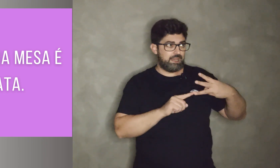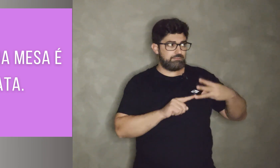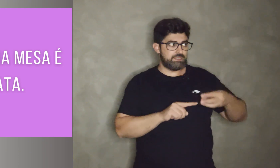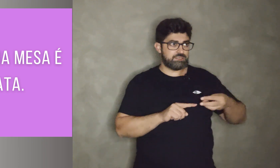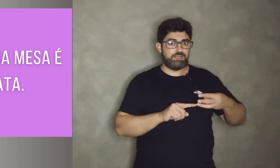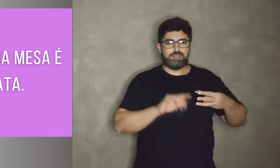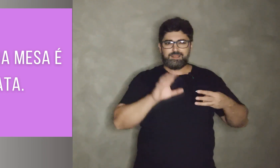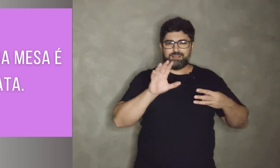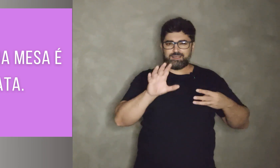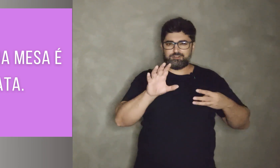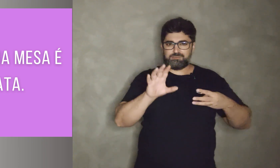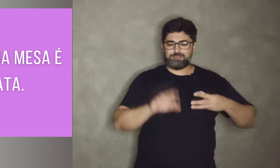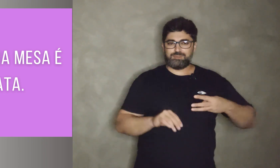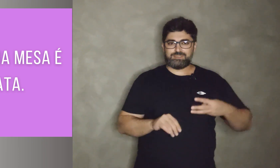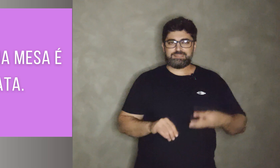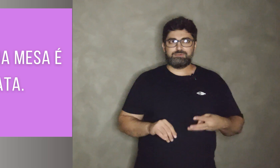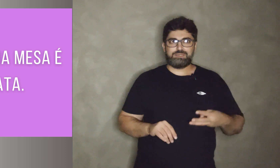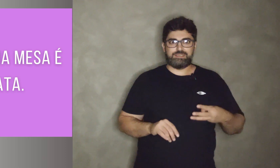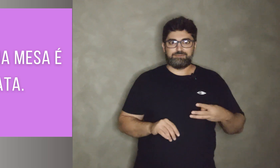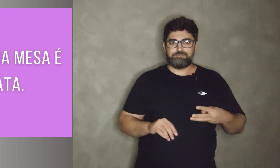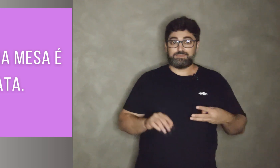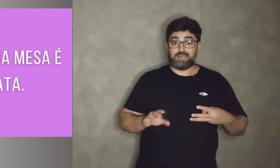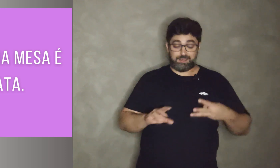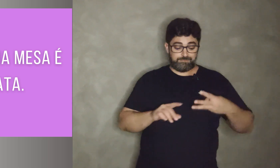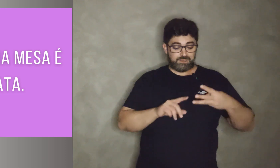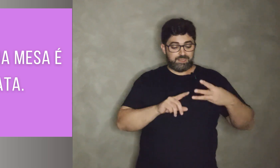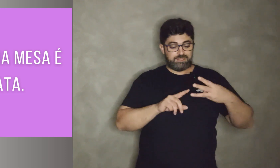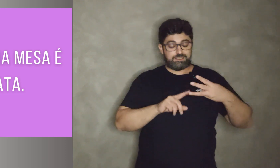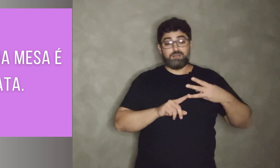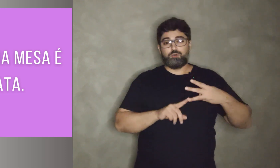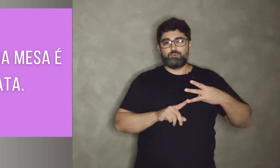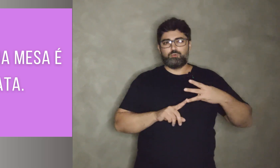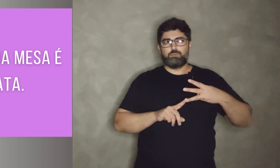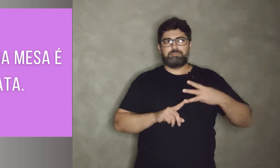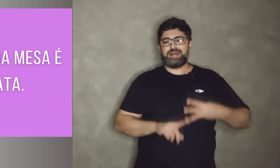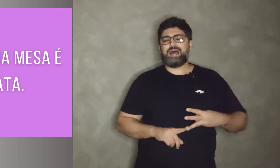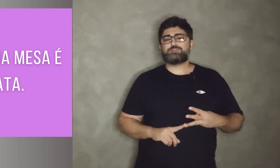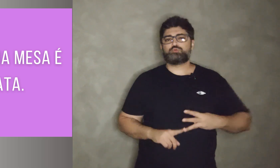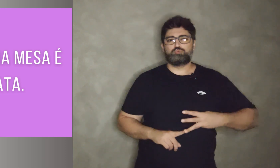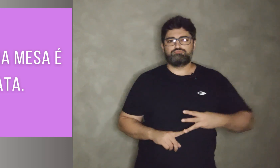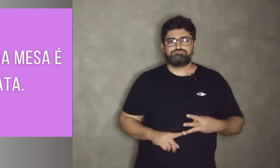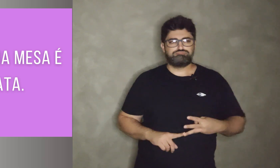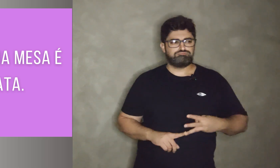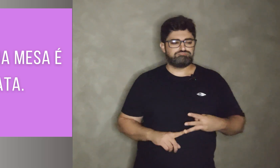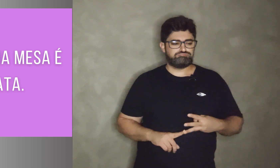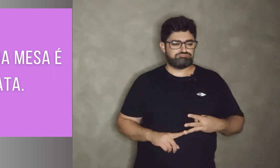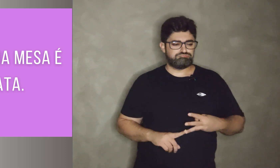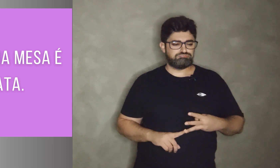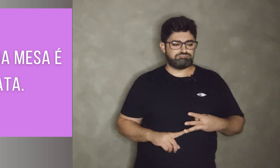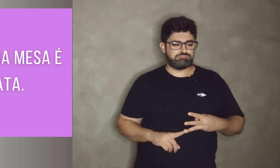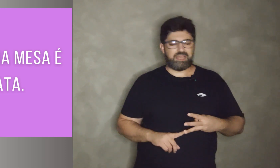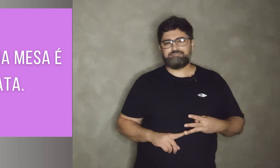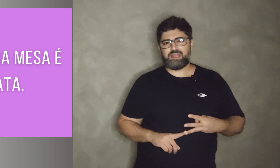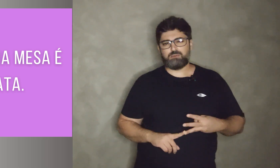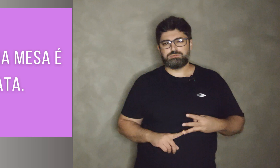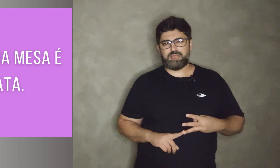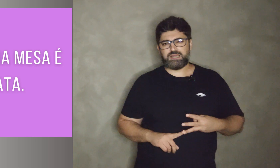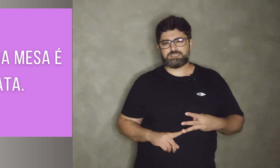a mesa. Quero chamar a tua atenção aqui, tá? Então, barato é verbo? É